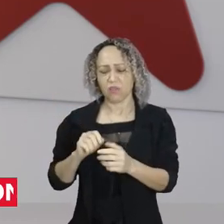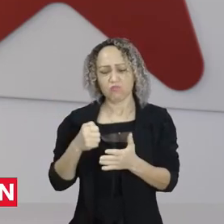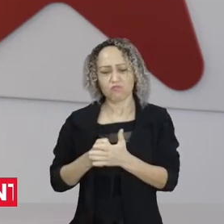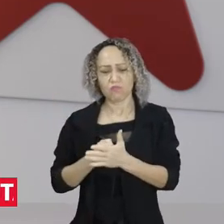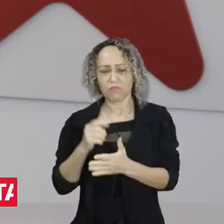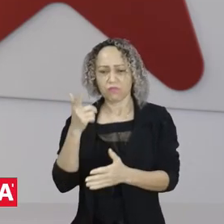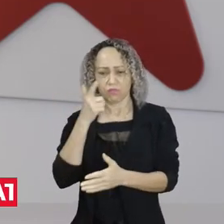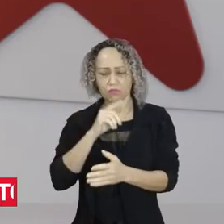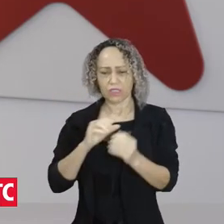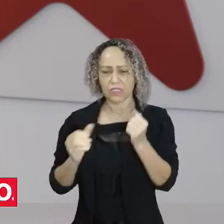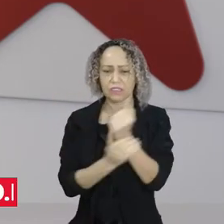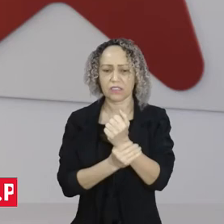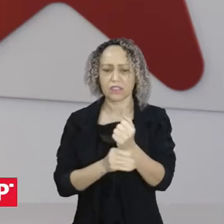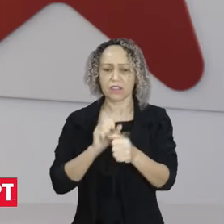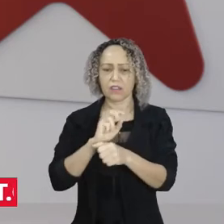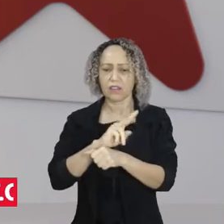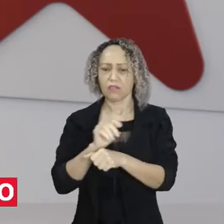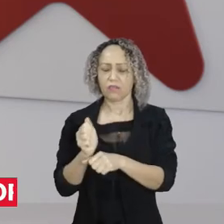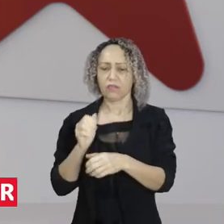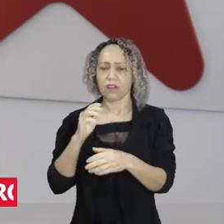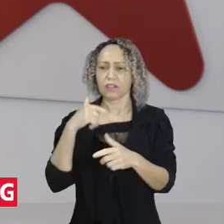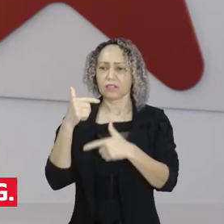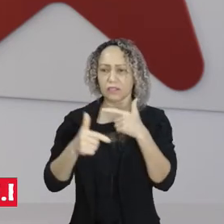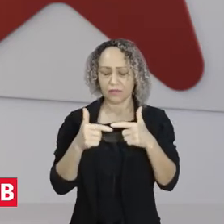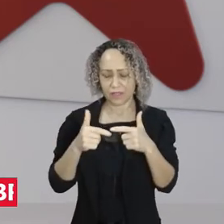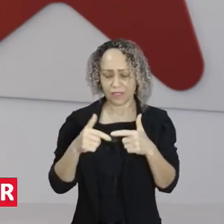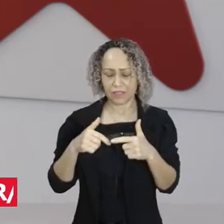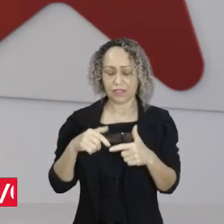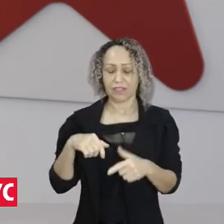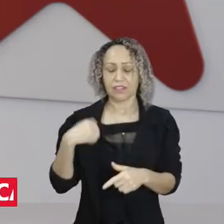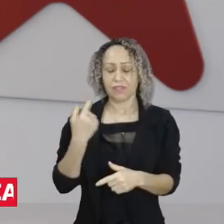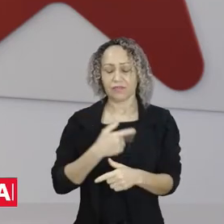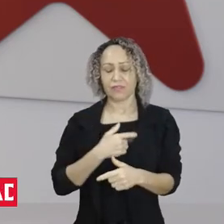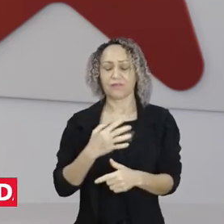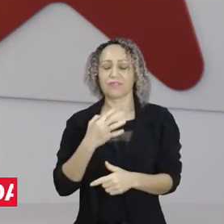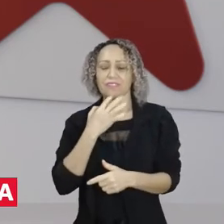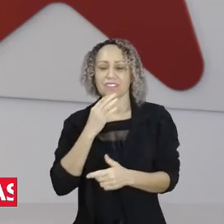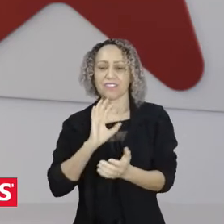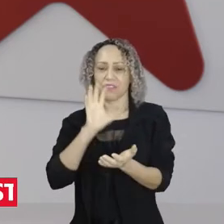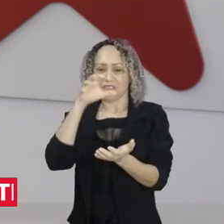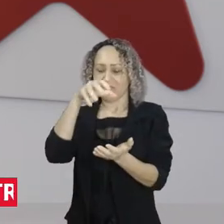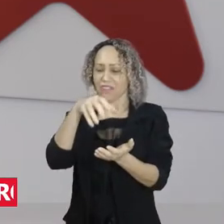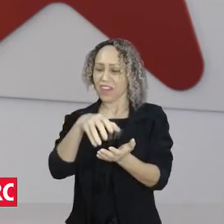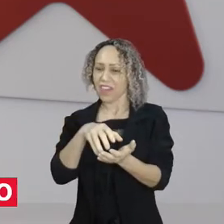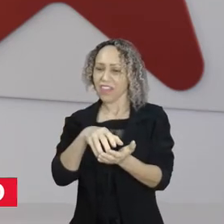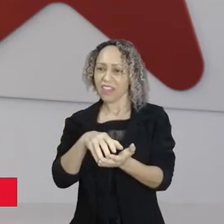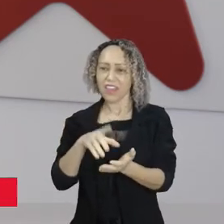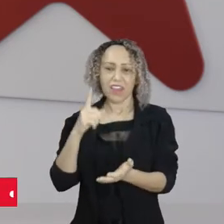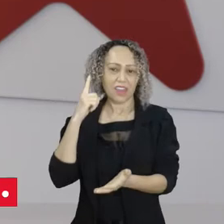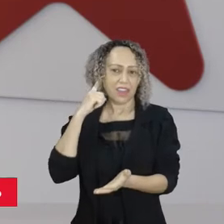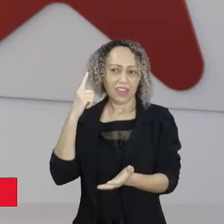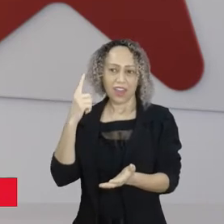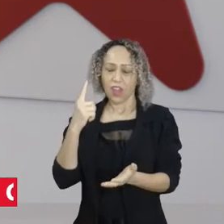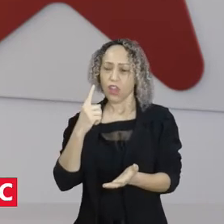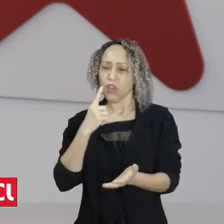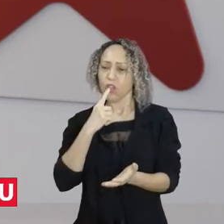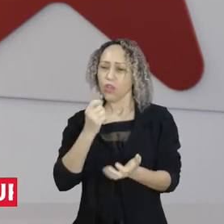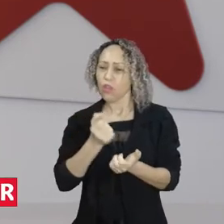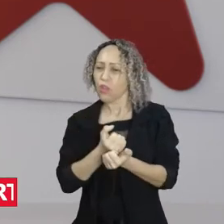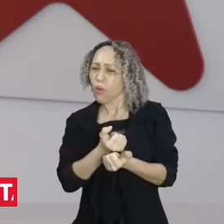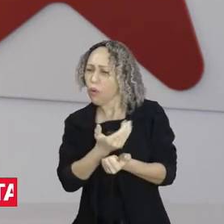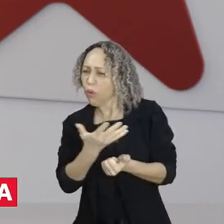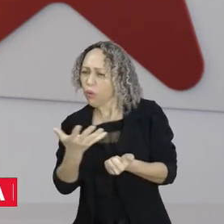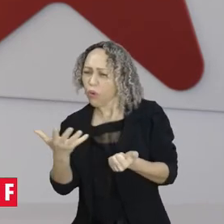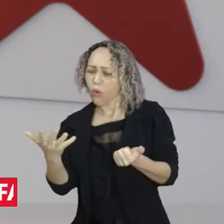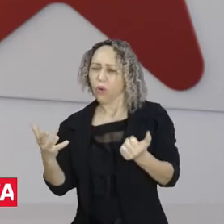gente vai conhecer o Comitê Popular Surdes com Lula. Hoje vai dar certo, hoje a gente está com uma tranquilidade aí, não